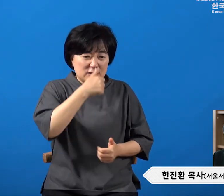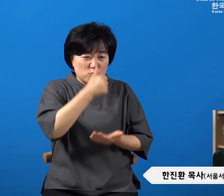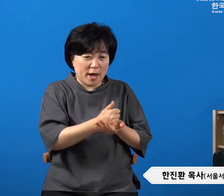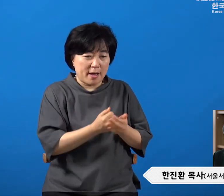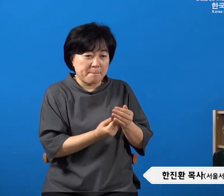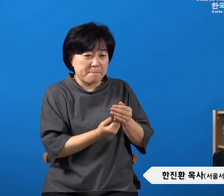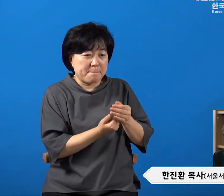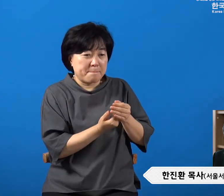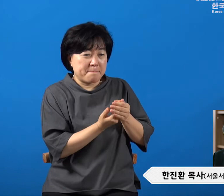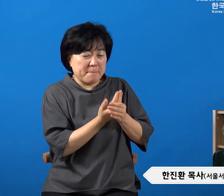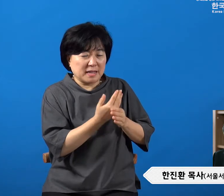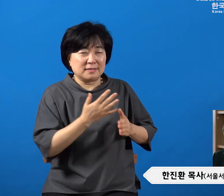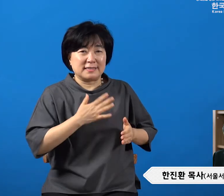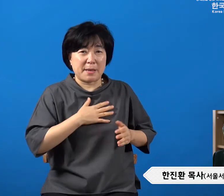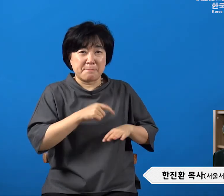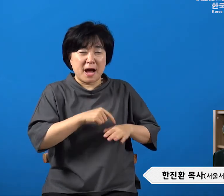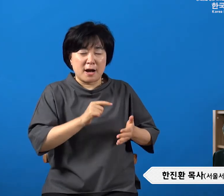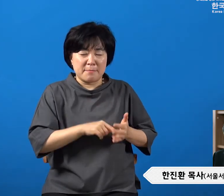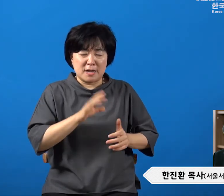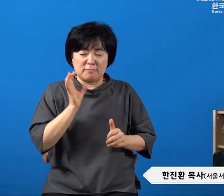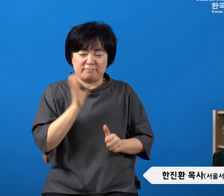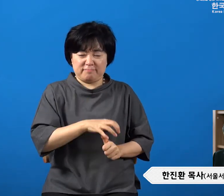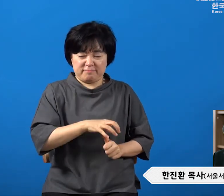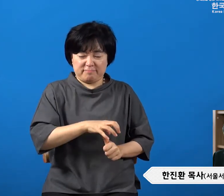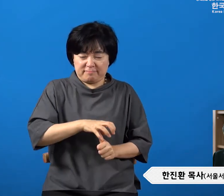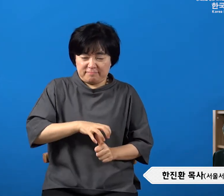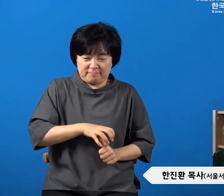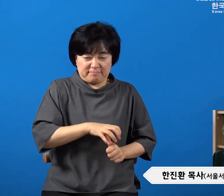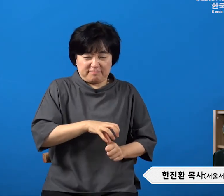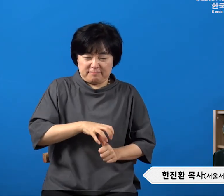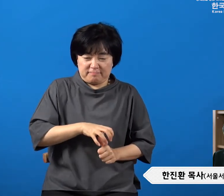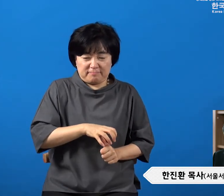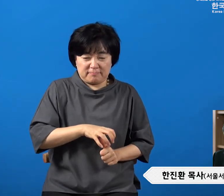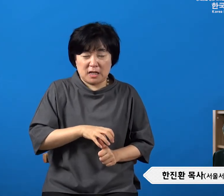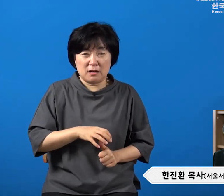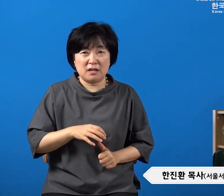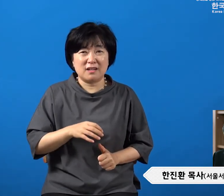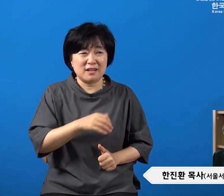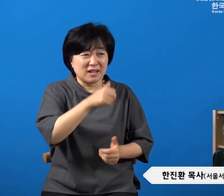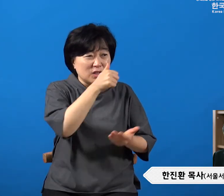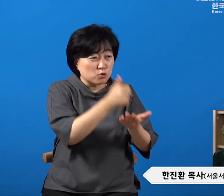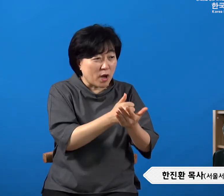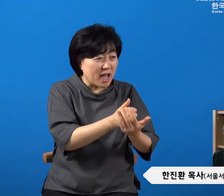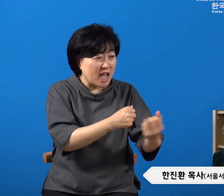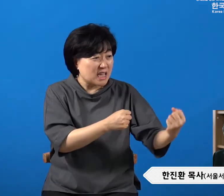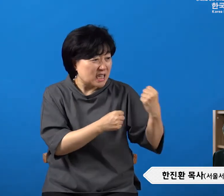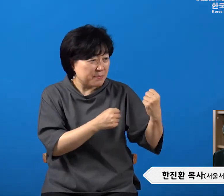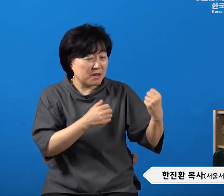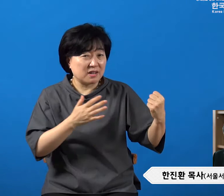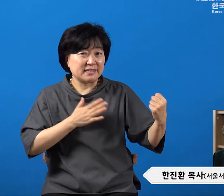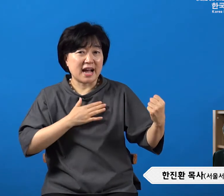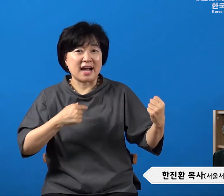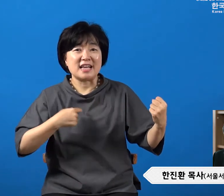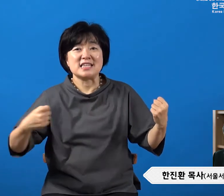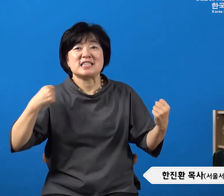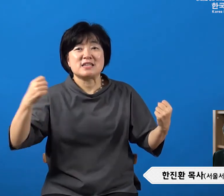아무리 자신을 채찍질해도 인간은 죄의 권능을 자기 힘으로 그렇게 이길 수는